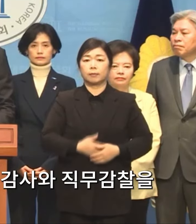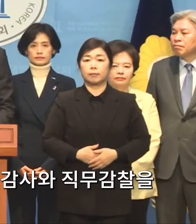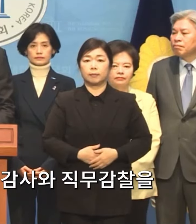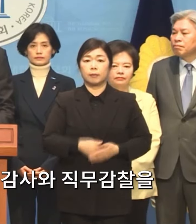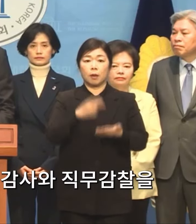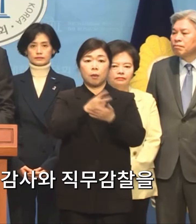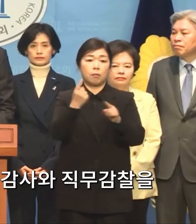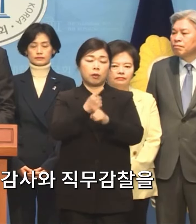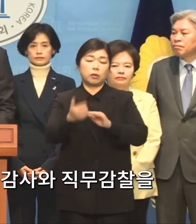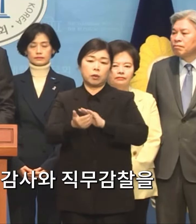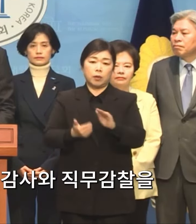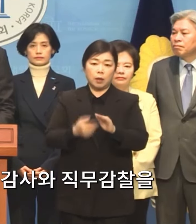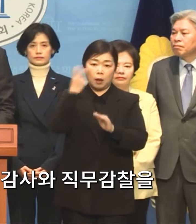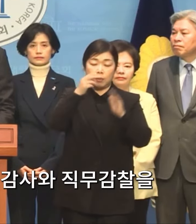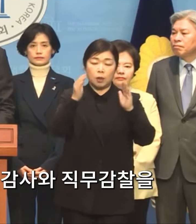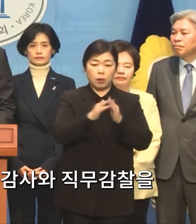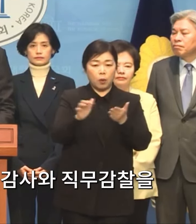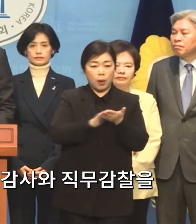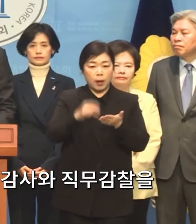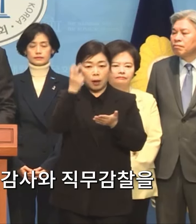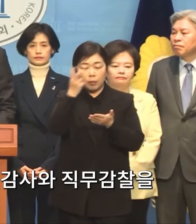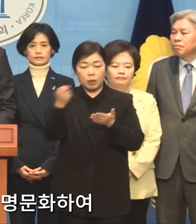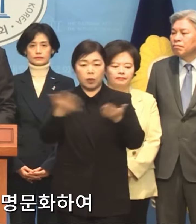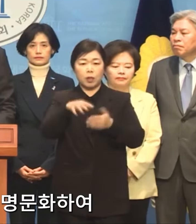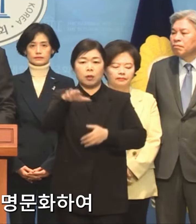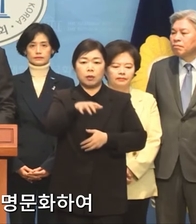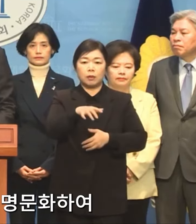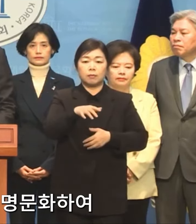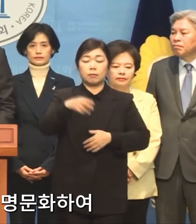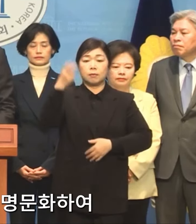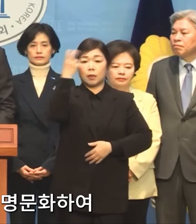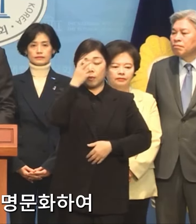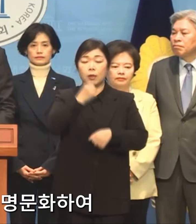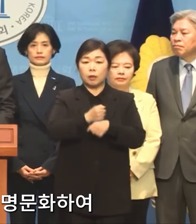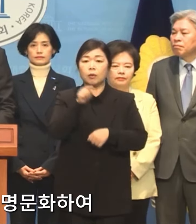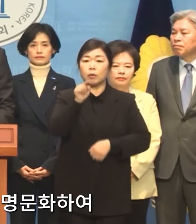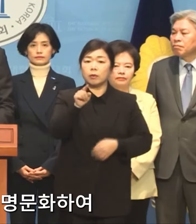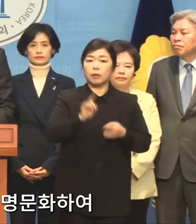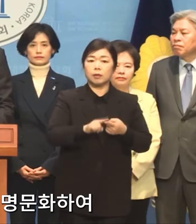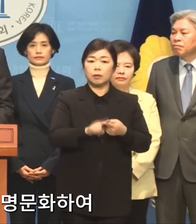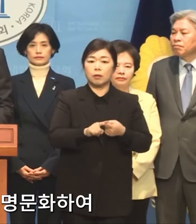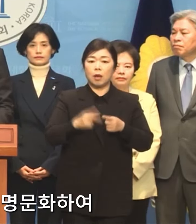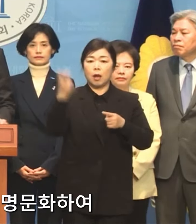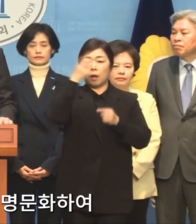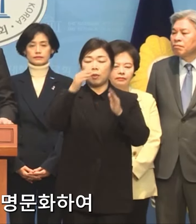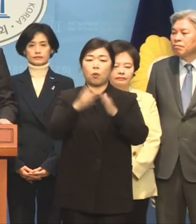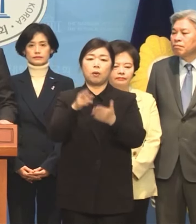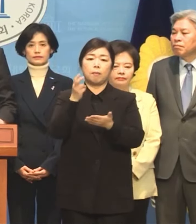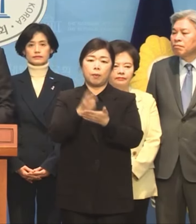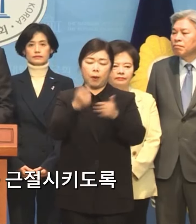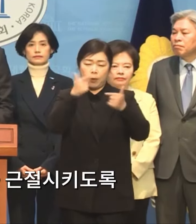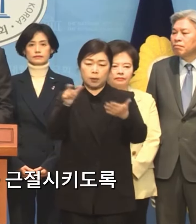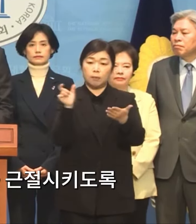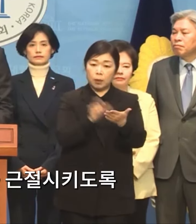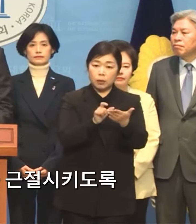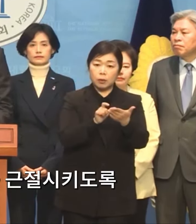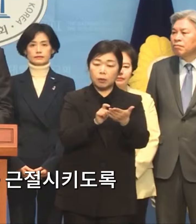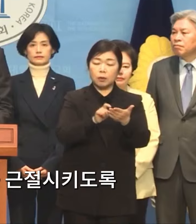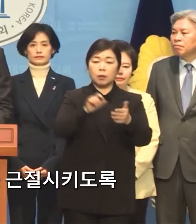감사원의 회계 감사와 직무감찰을 적정하고 합리적인 범위를 감사원법에 명문화하여